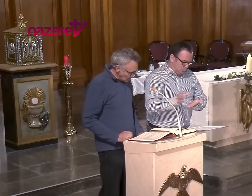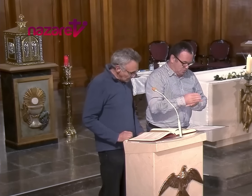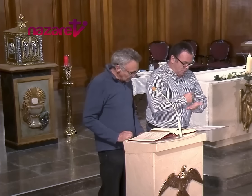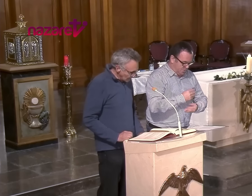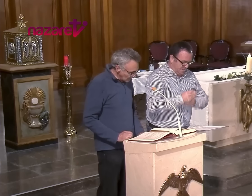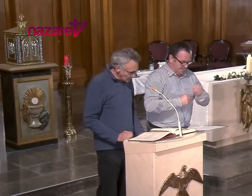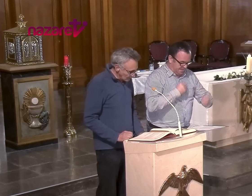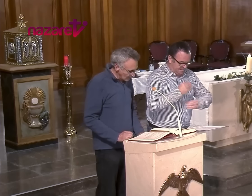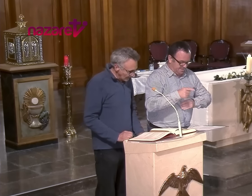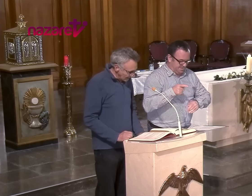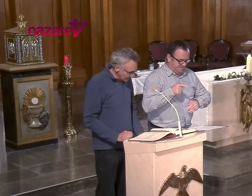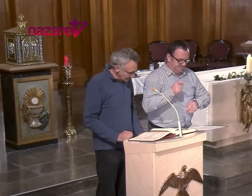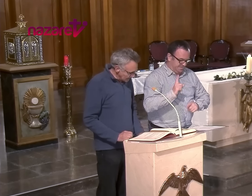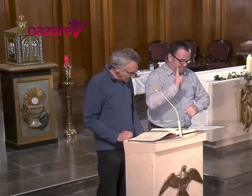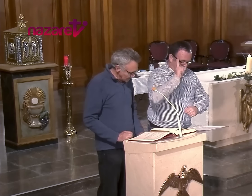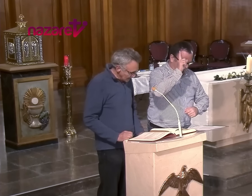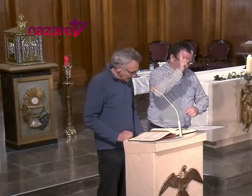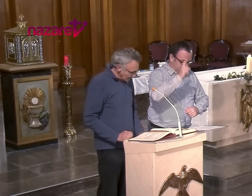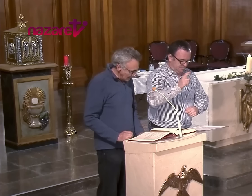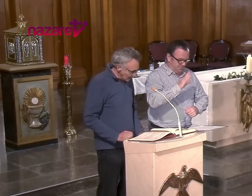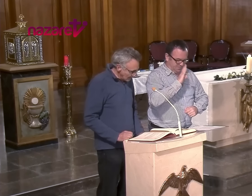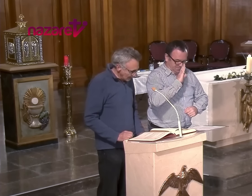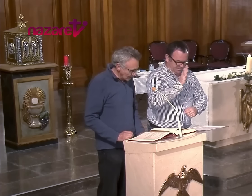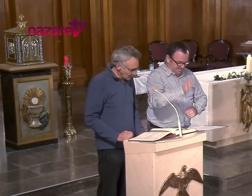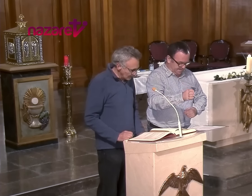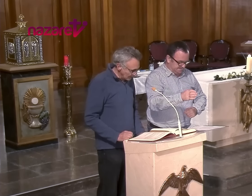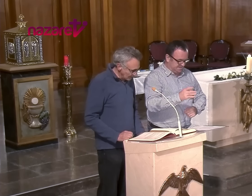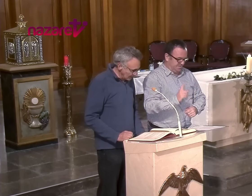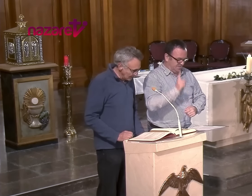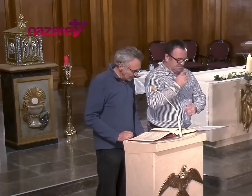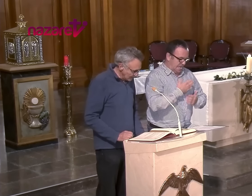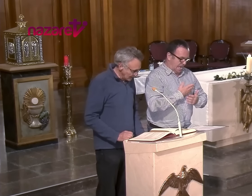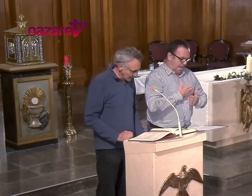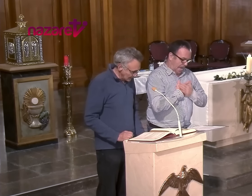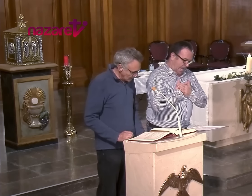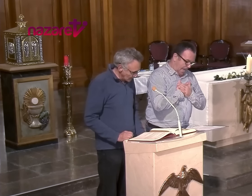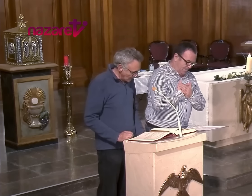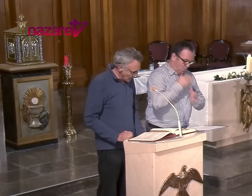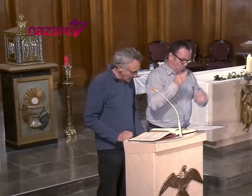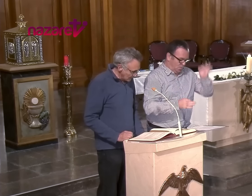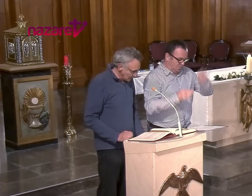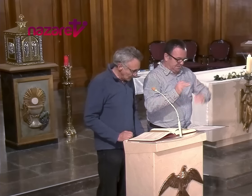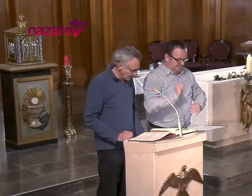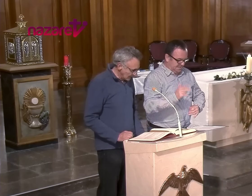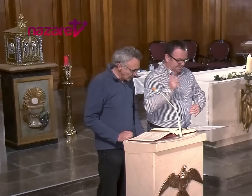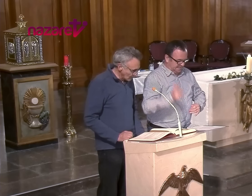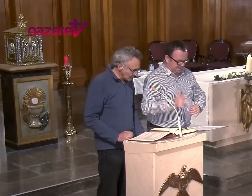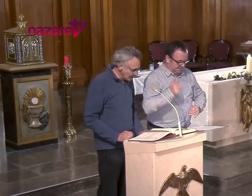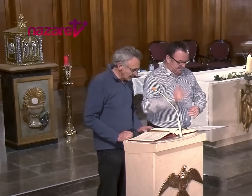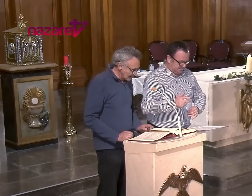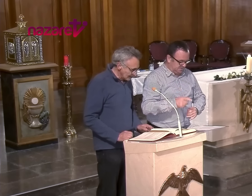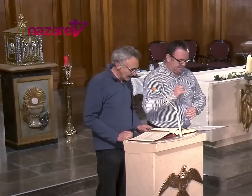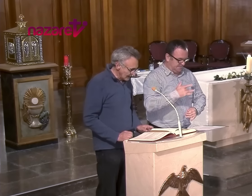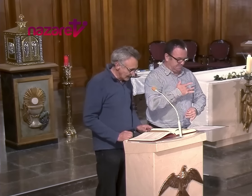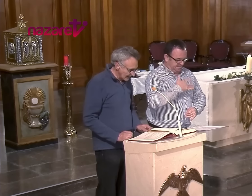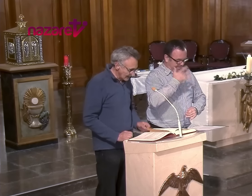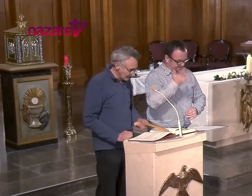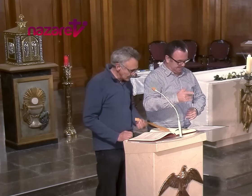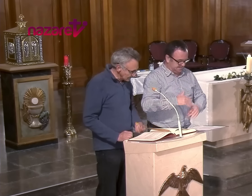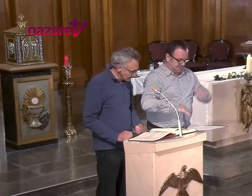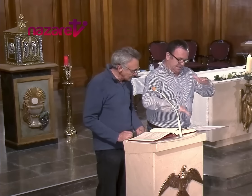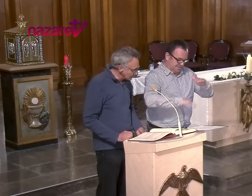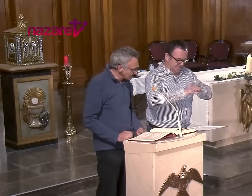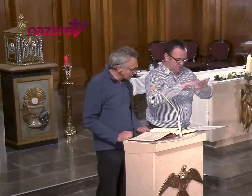y todas sus acciones son leales. El alma, la justicia y el derecho, y su misericordia llena la